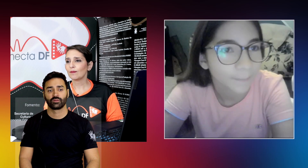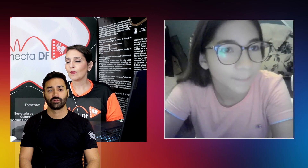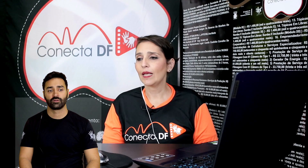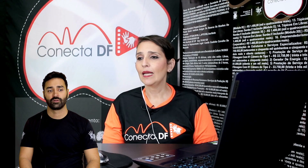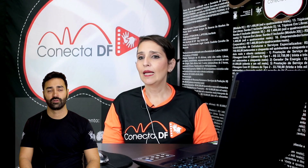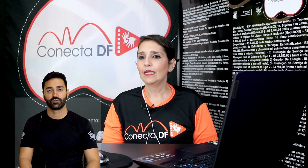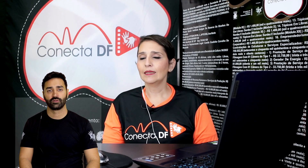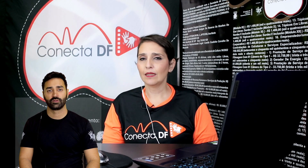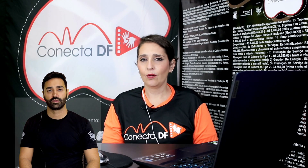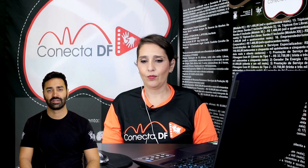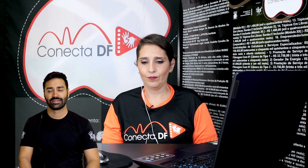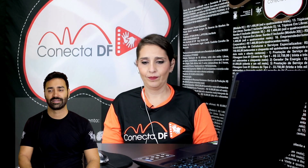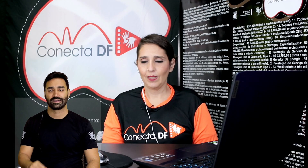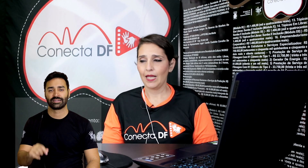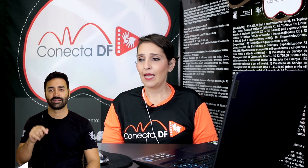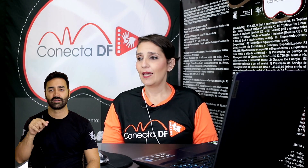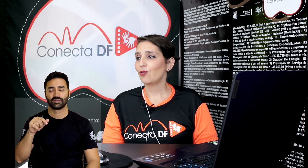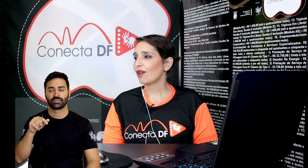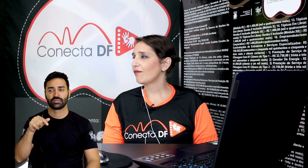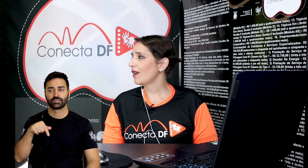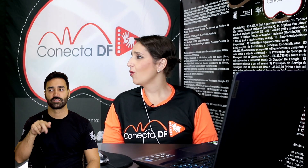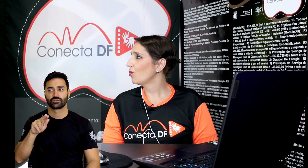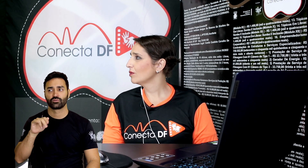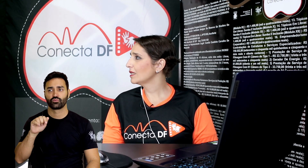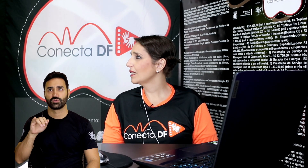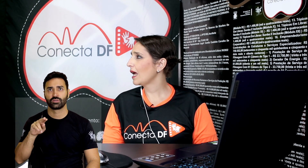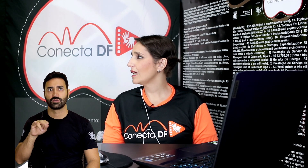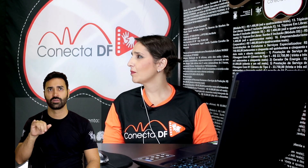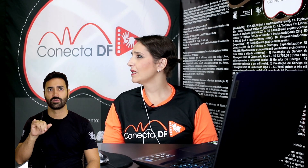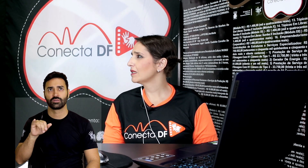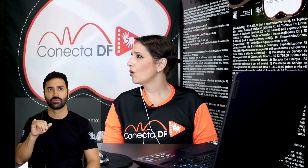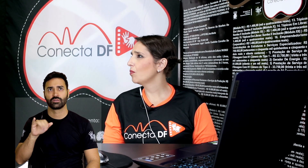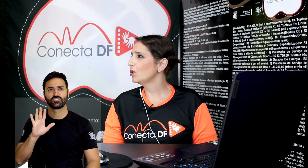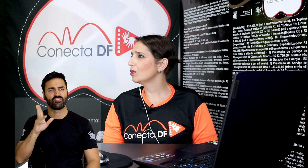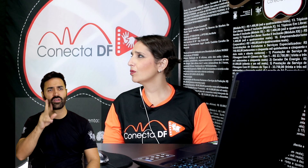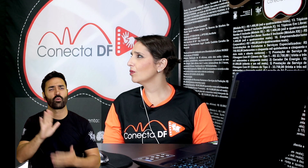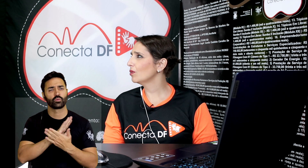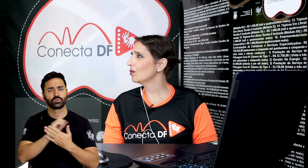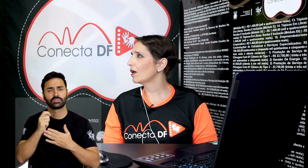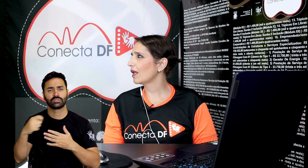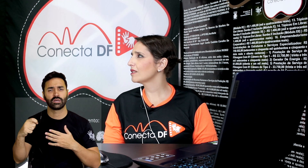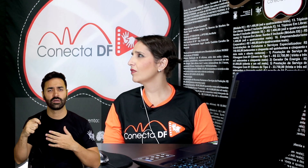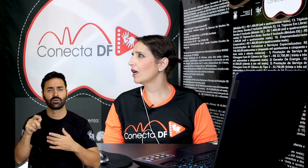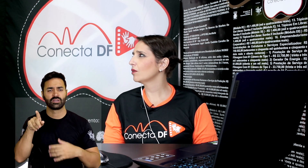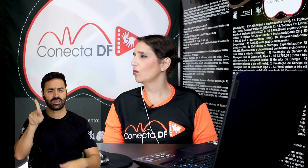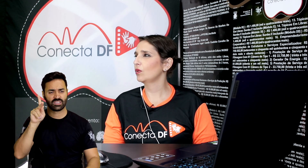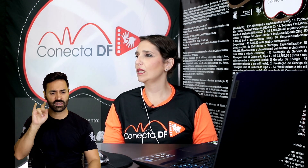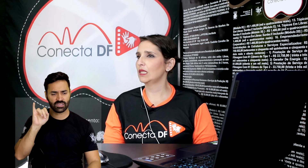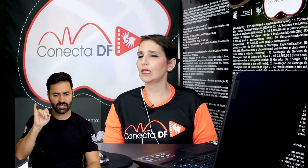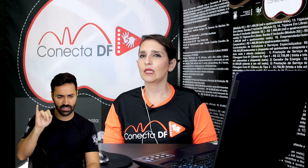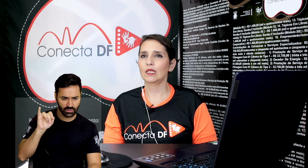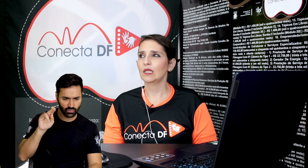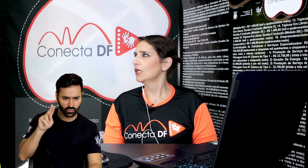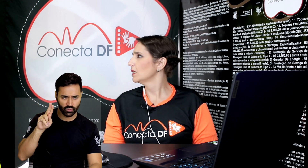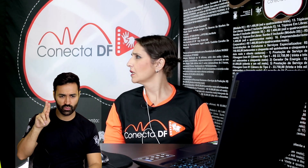Kiwi? Então, eu já vi alguns sinais, mas são muito